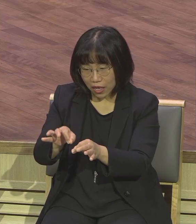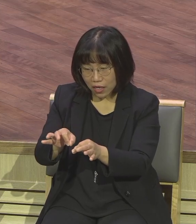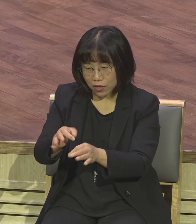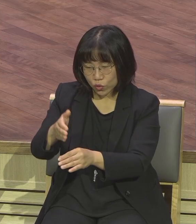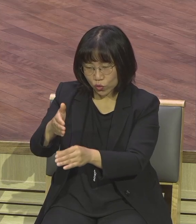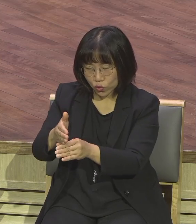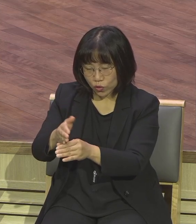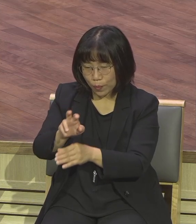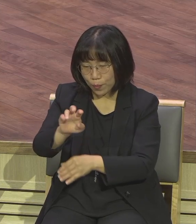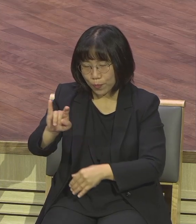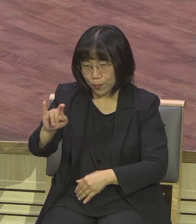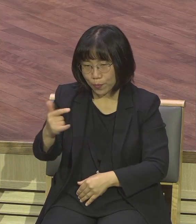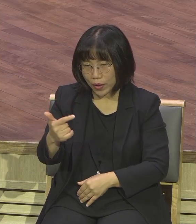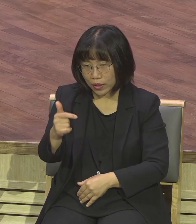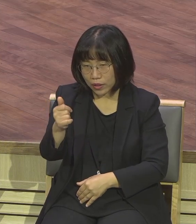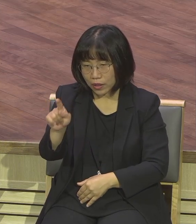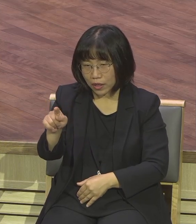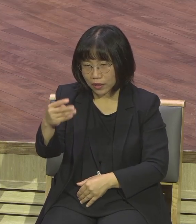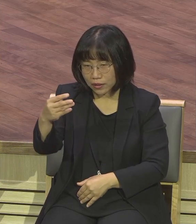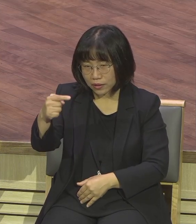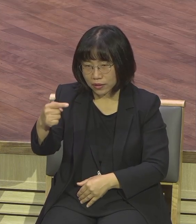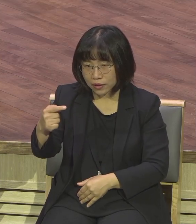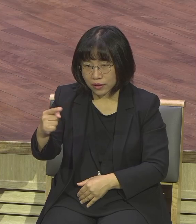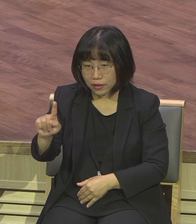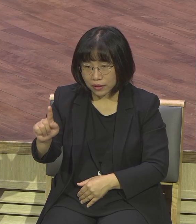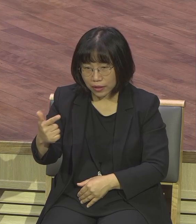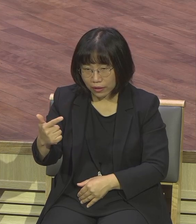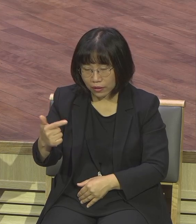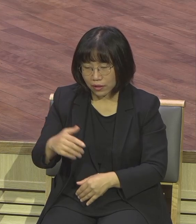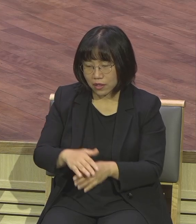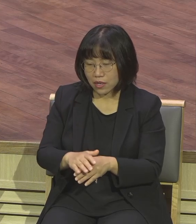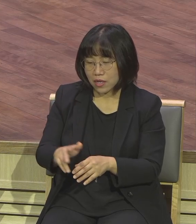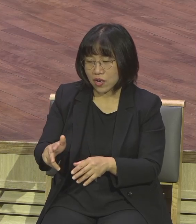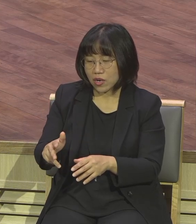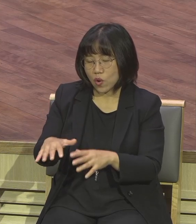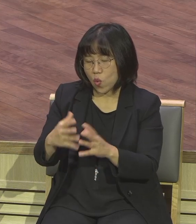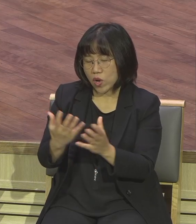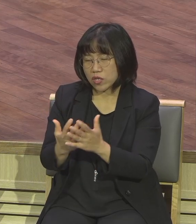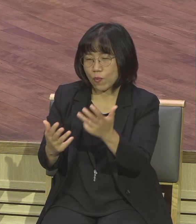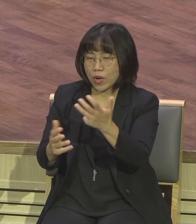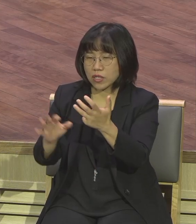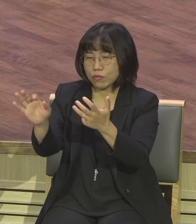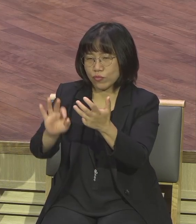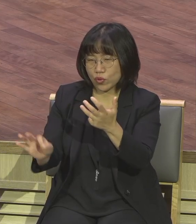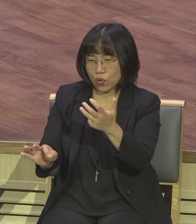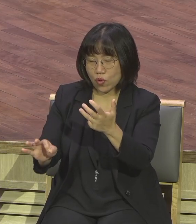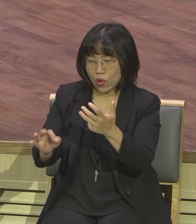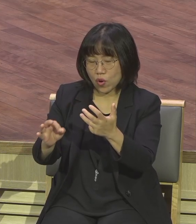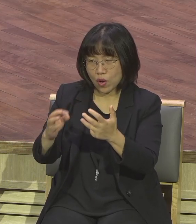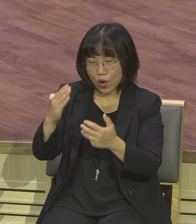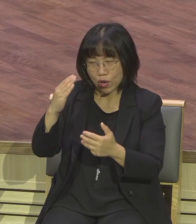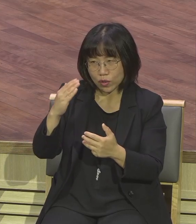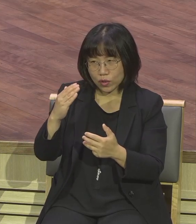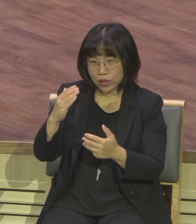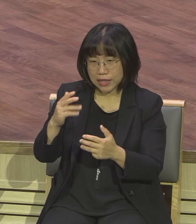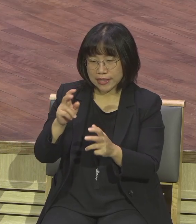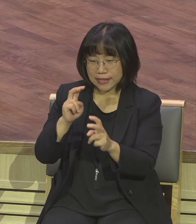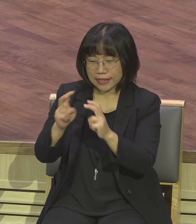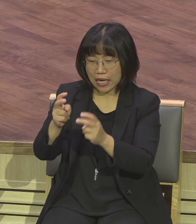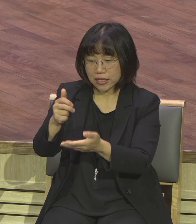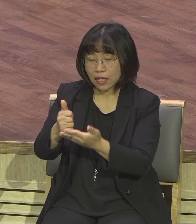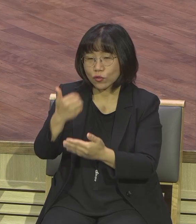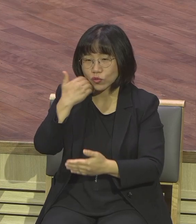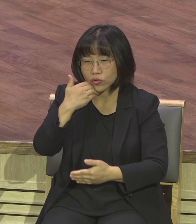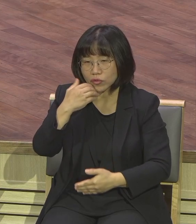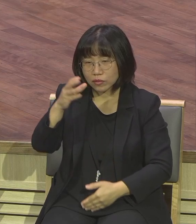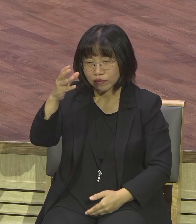싹 다이아몬드 빠입니다. 전 세계 다이아몬드 거기서 다 나가요. 80% 그 뚜껑 다 쓴 유대인들입니다. 주인이 다 뚜껑 다 쓰고 있어요. 이거